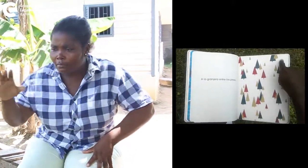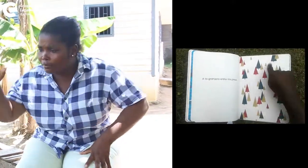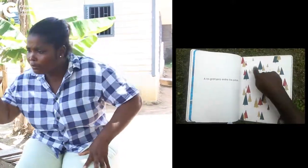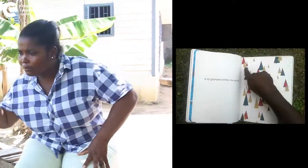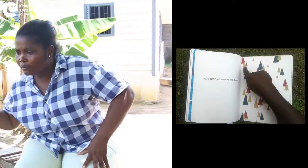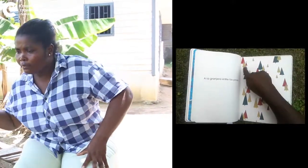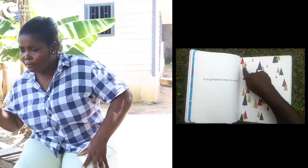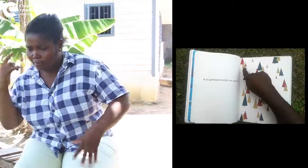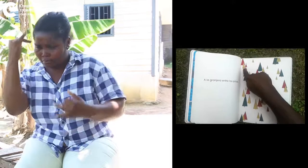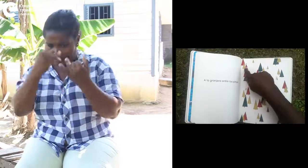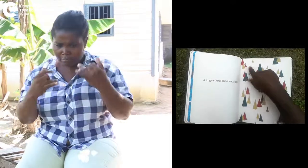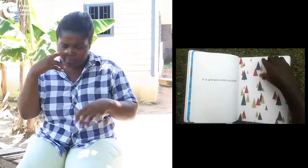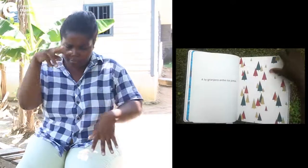Le buscamos y al final le encontramos aquí.